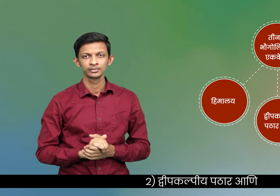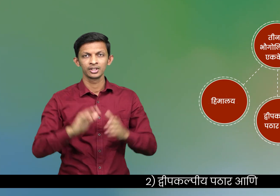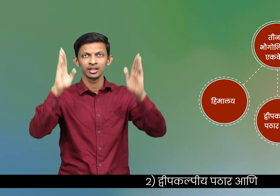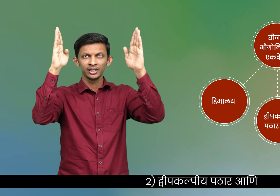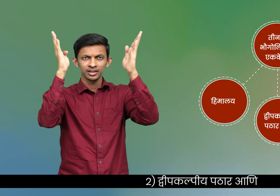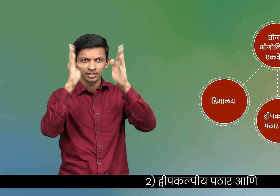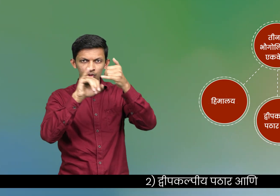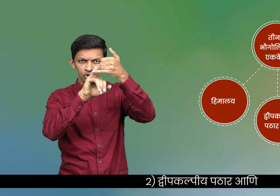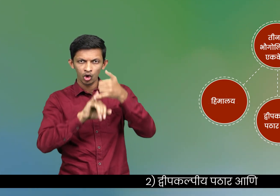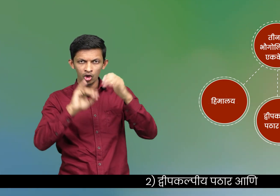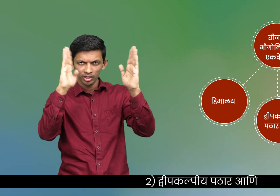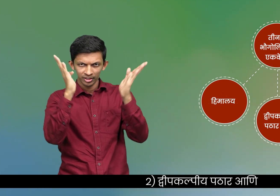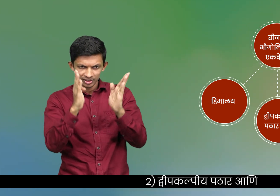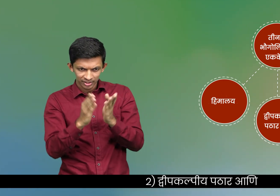दुसरी द्विकल्पीय पठार आणि